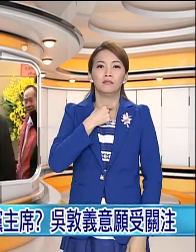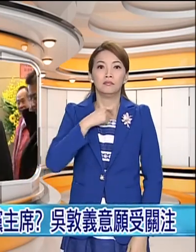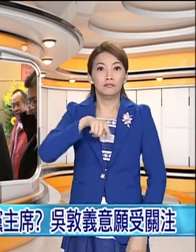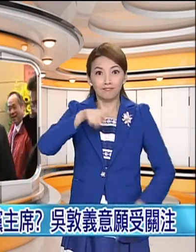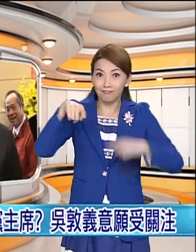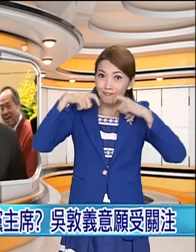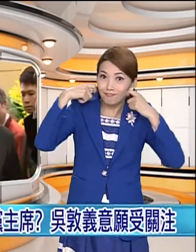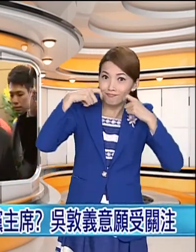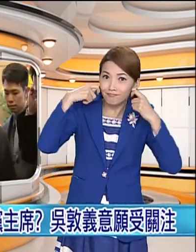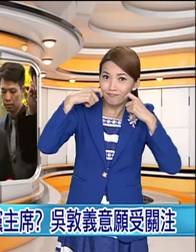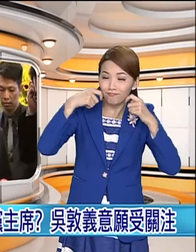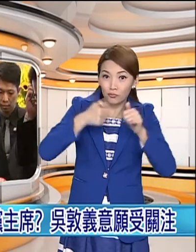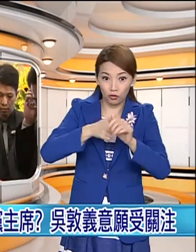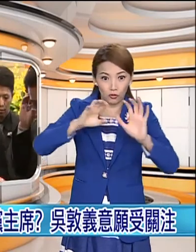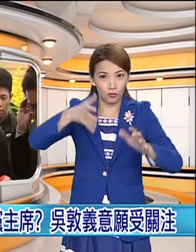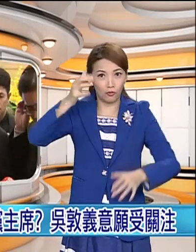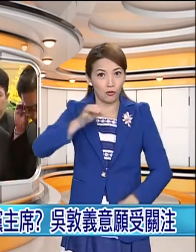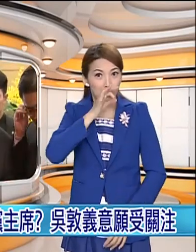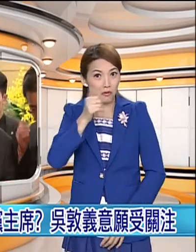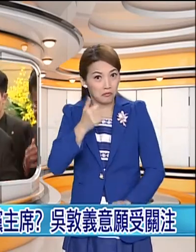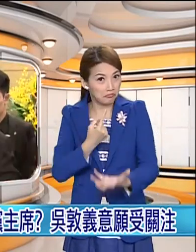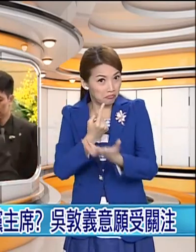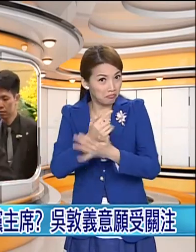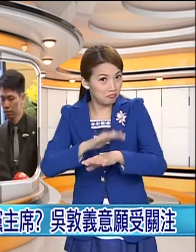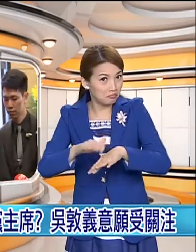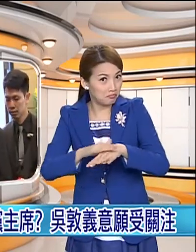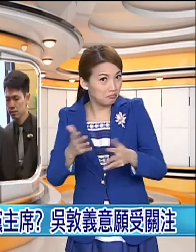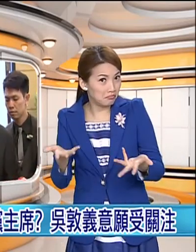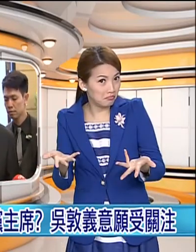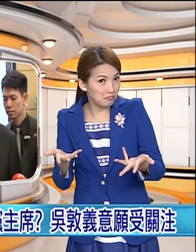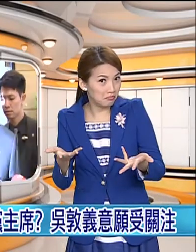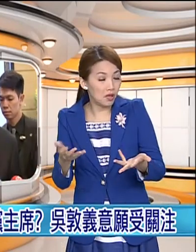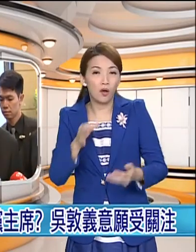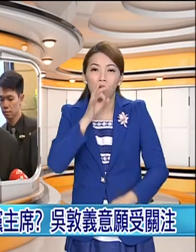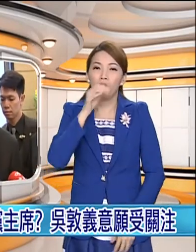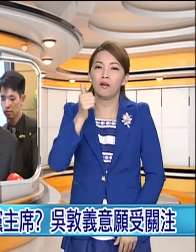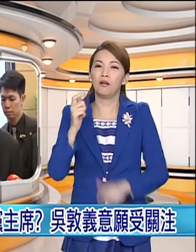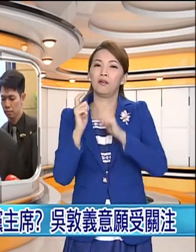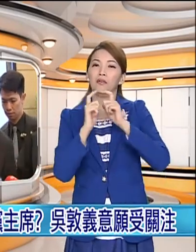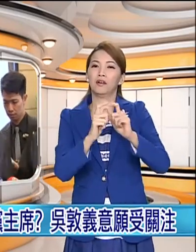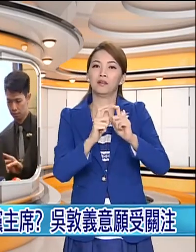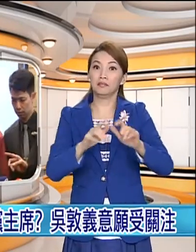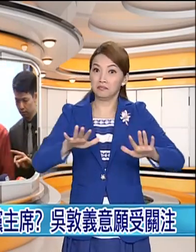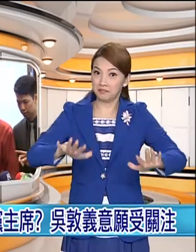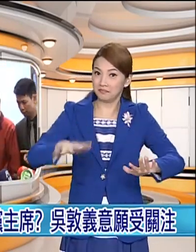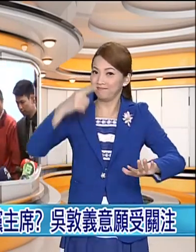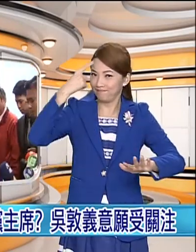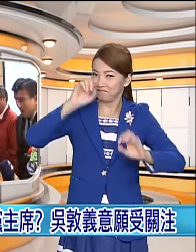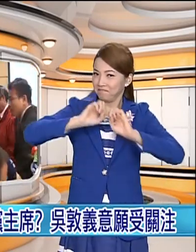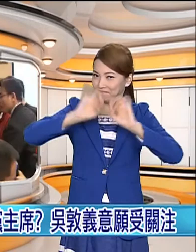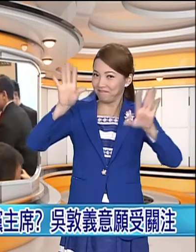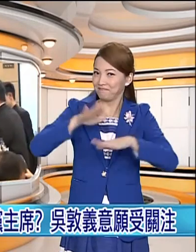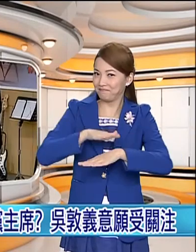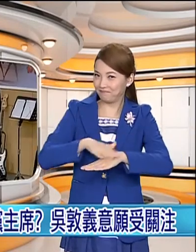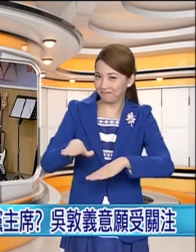心副总统吴敦义是否会参选。吴敦义表示，今明2天就会知道了。